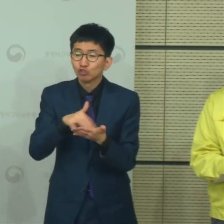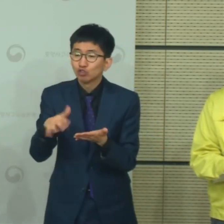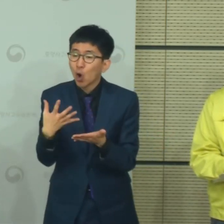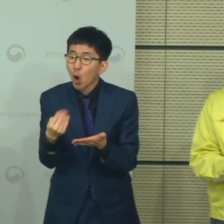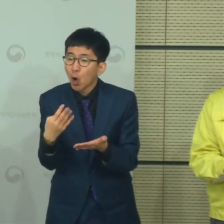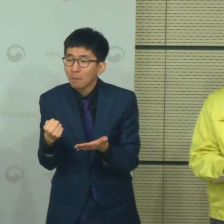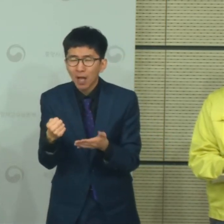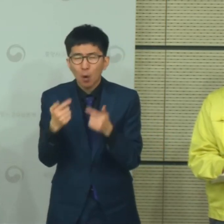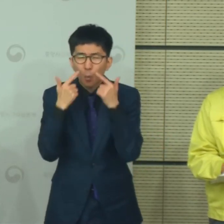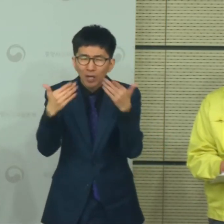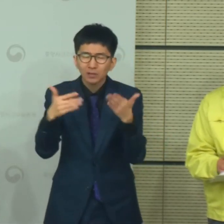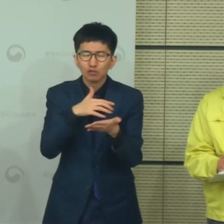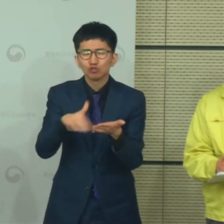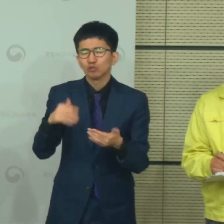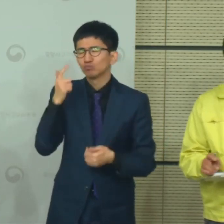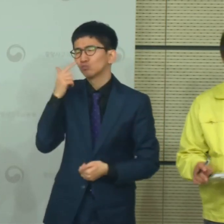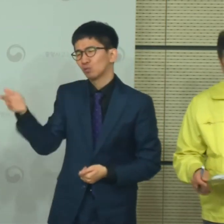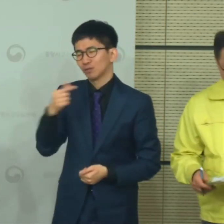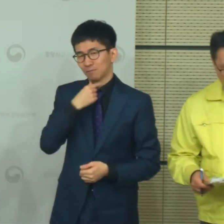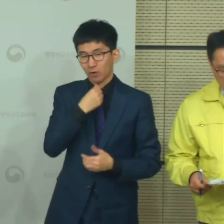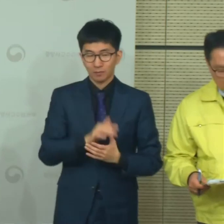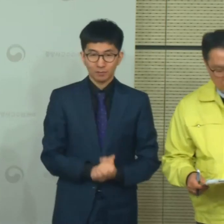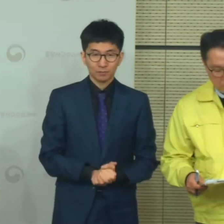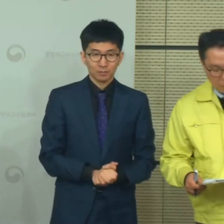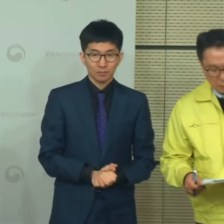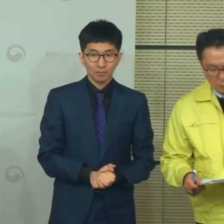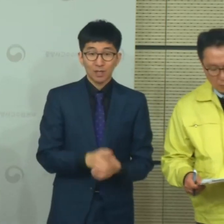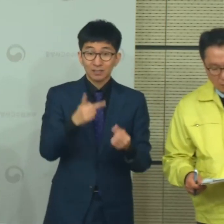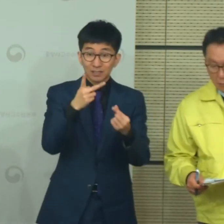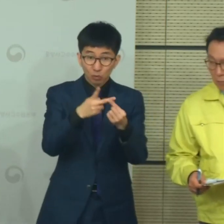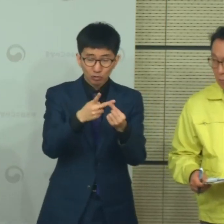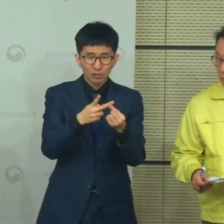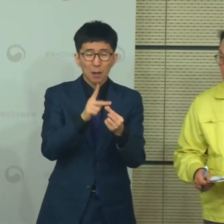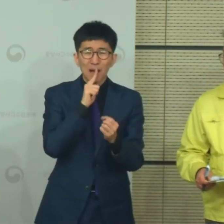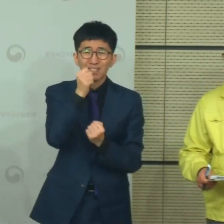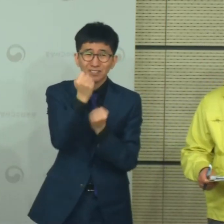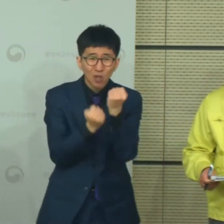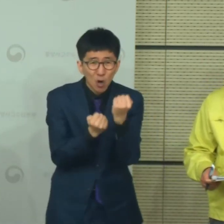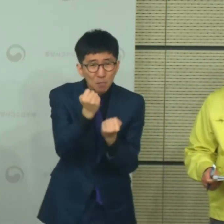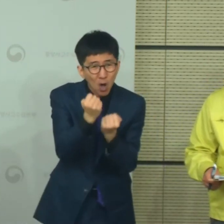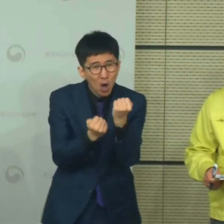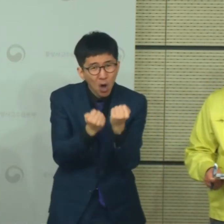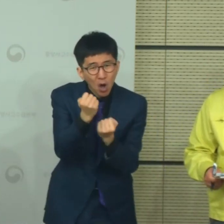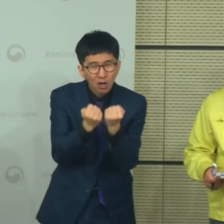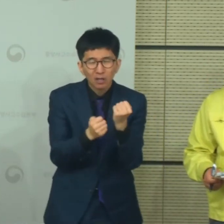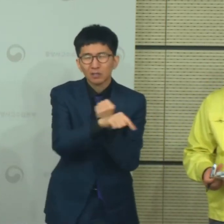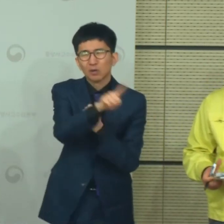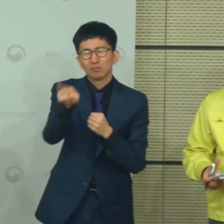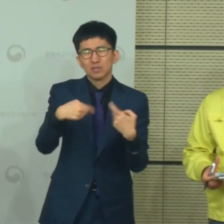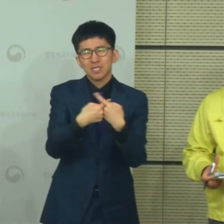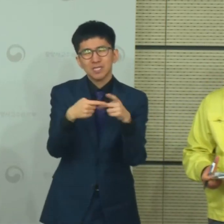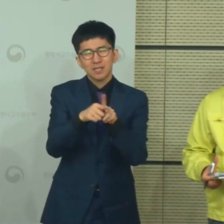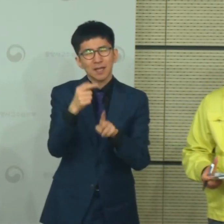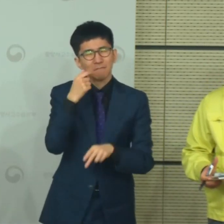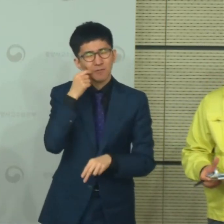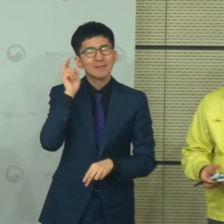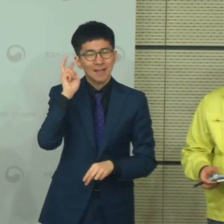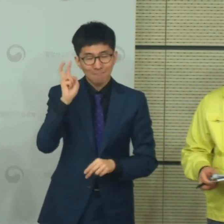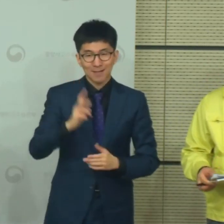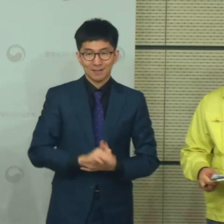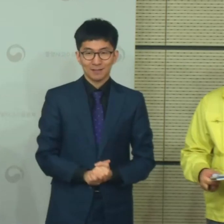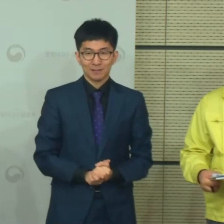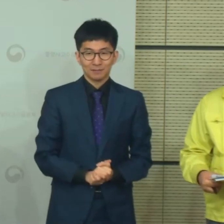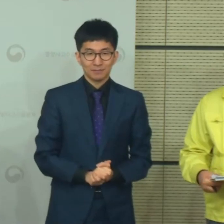이런 상황을 좀 정확하게 확인해 주시면 감사하겠습니다. 예. 두 번째는 뭐 구두로 설명드리는 게 오히려 이해하기가 어려우실 수도 있는